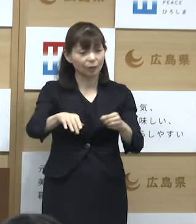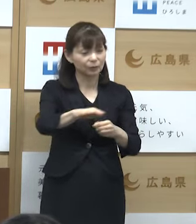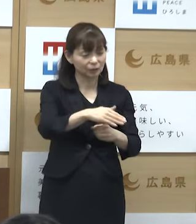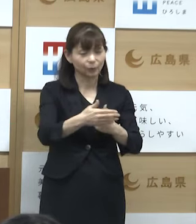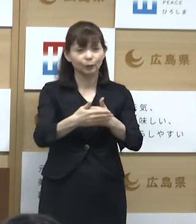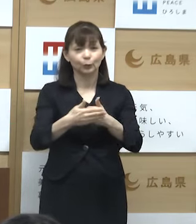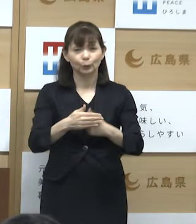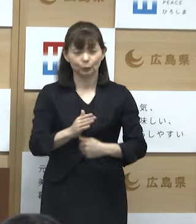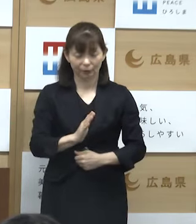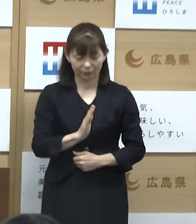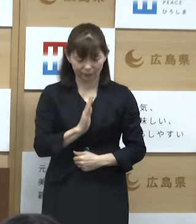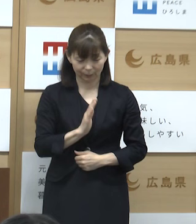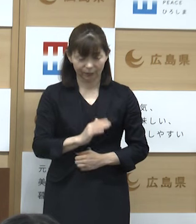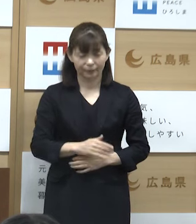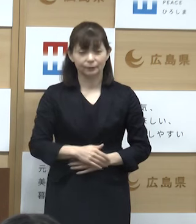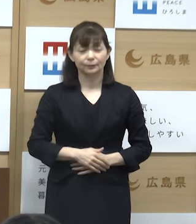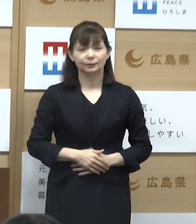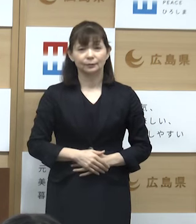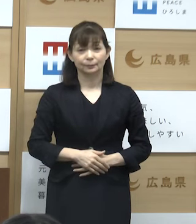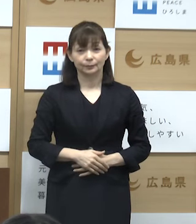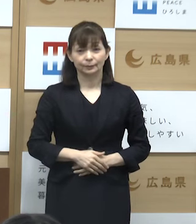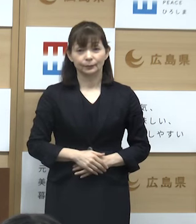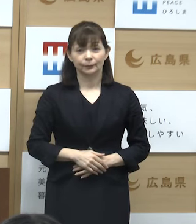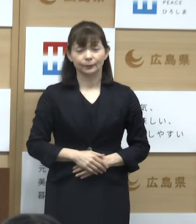たいと思っております。